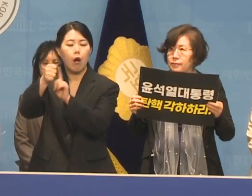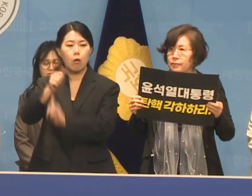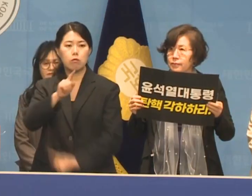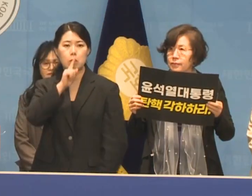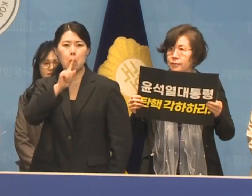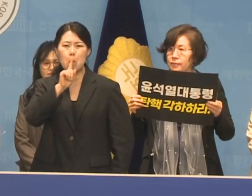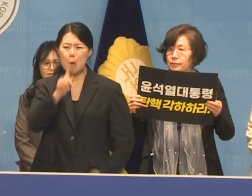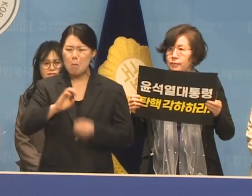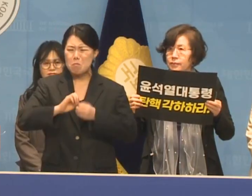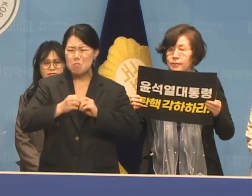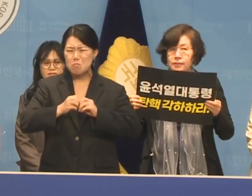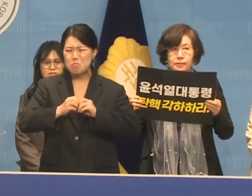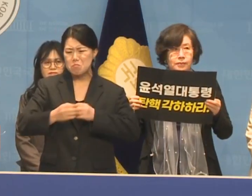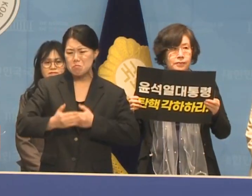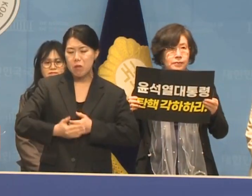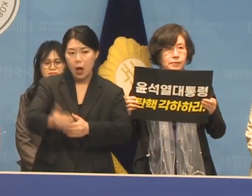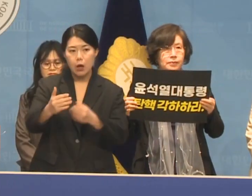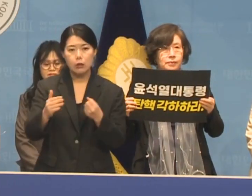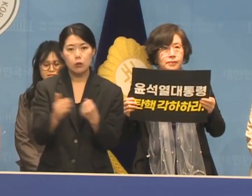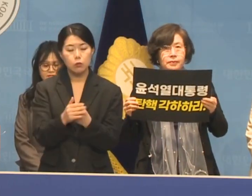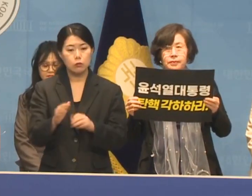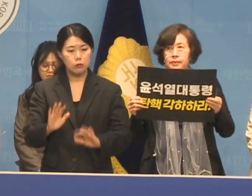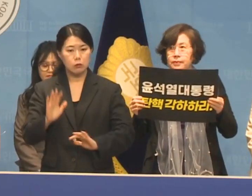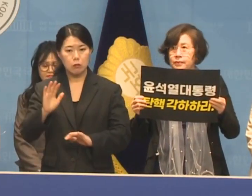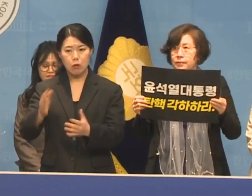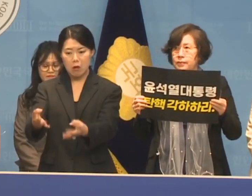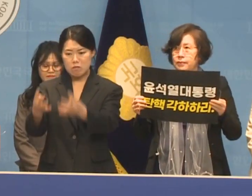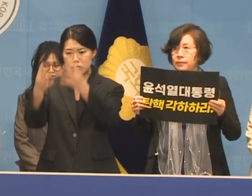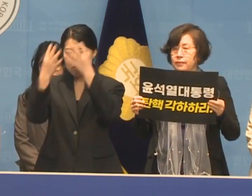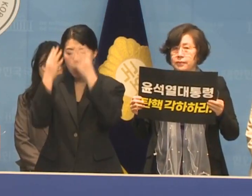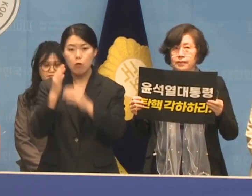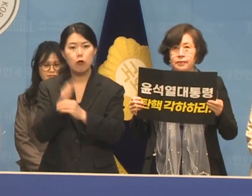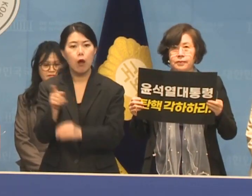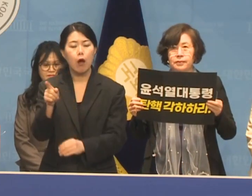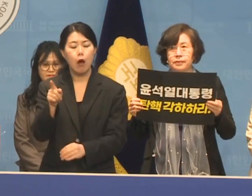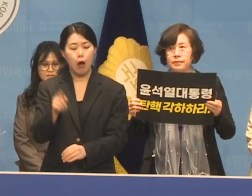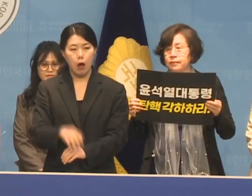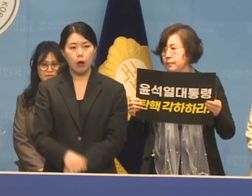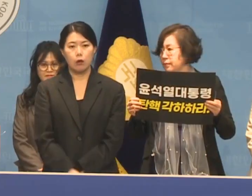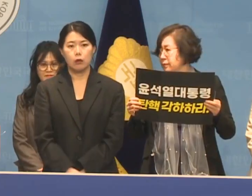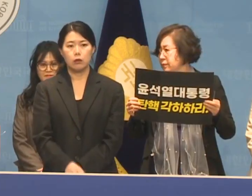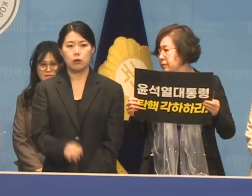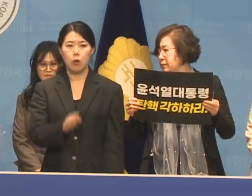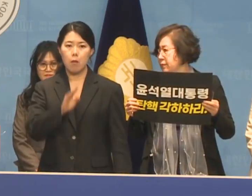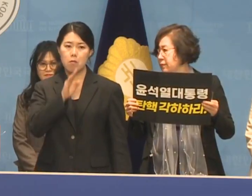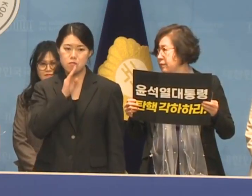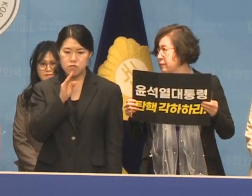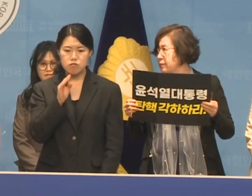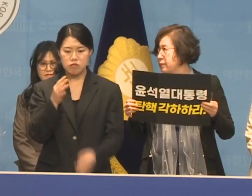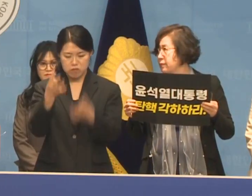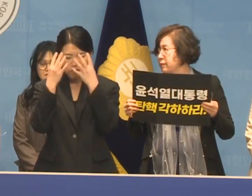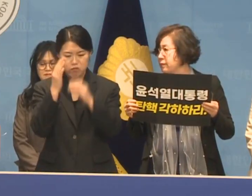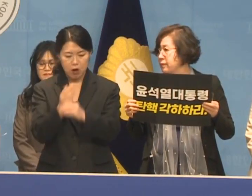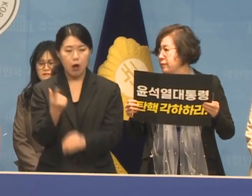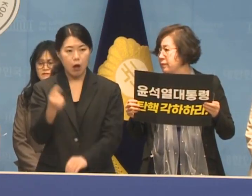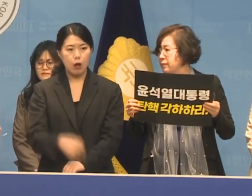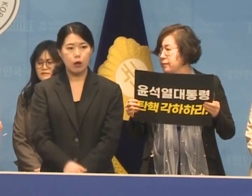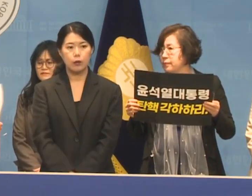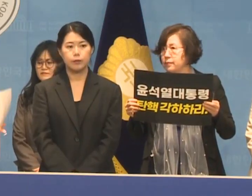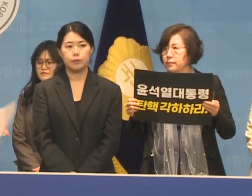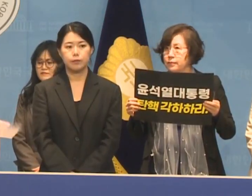안 되는 절차를 통해 보위부의 체포와 같은 무지한 방법으로 수감되는 것이 현실입니다.